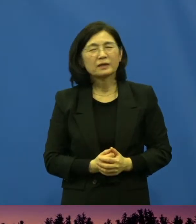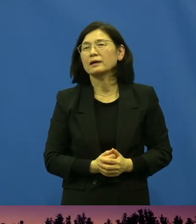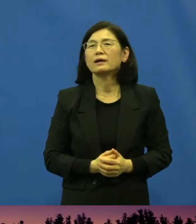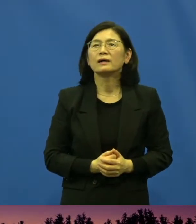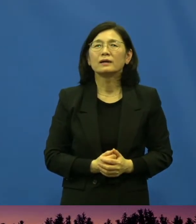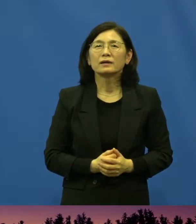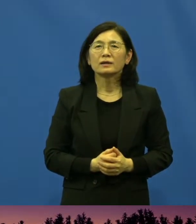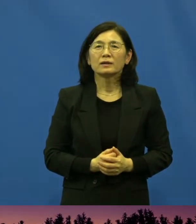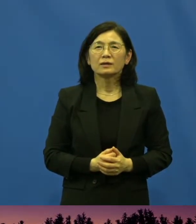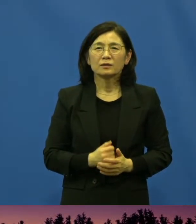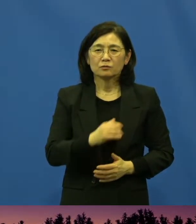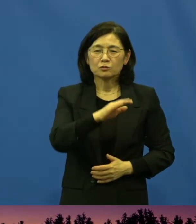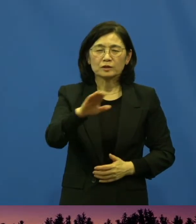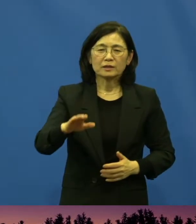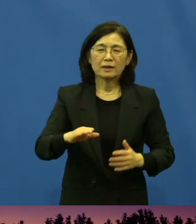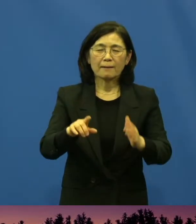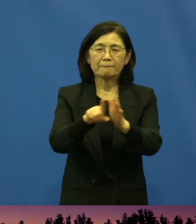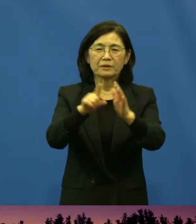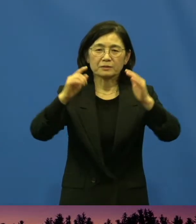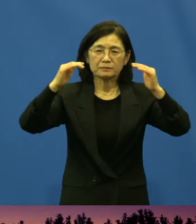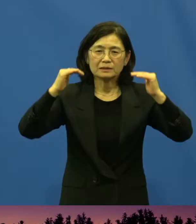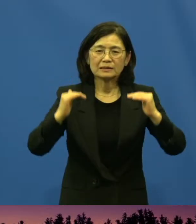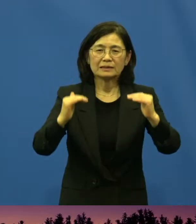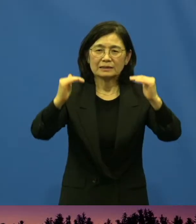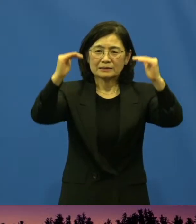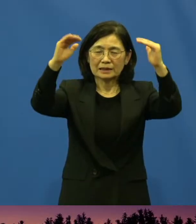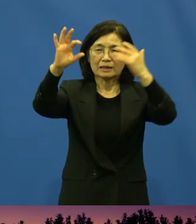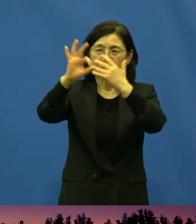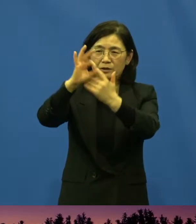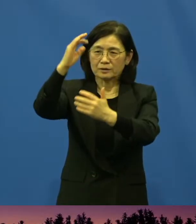하나님은 우리의 삶에 더 많은 걸 맡기실 수가 있는 거죠.